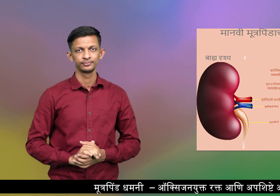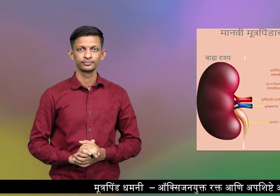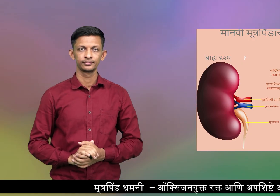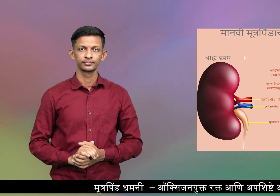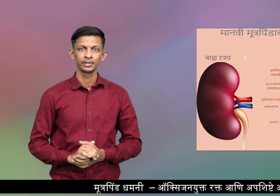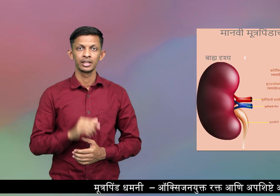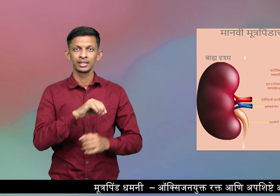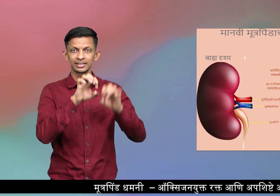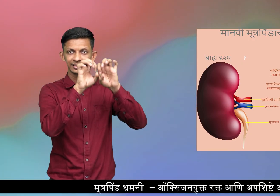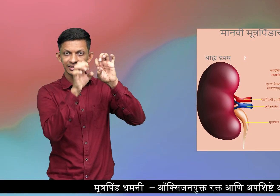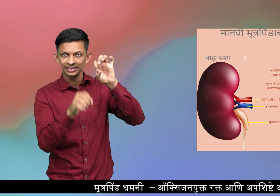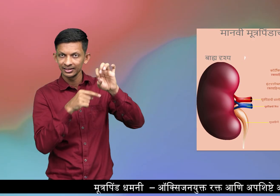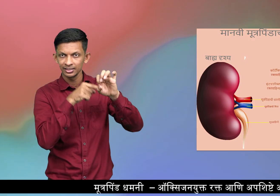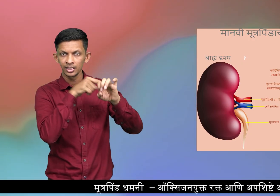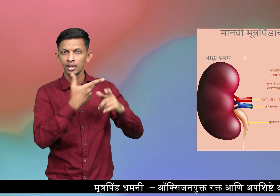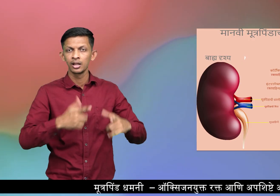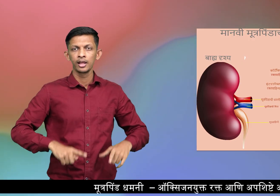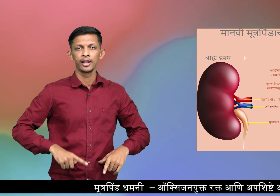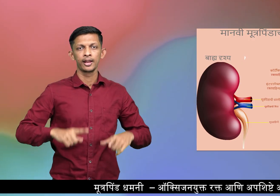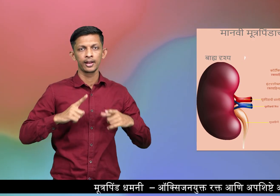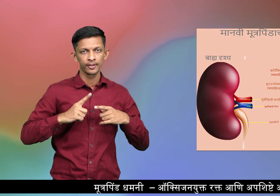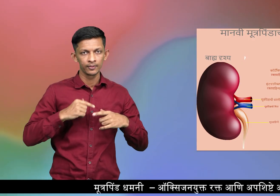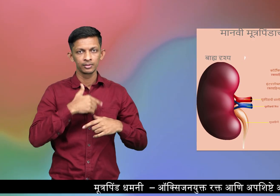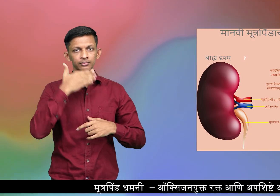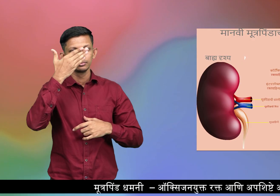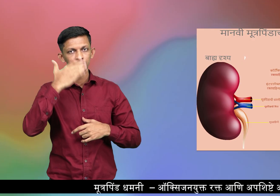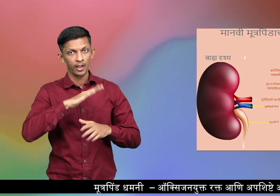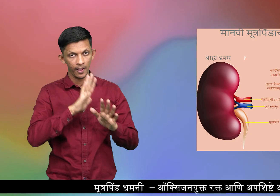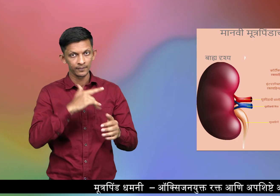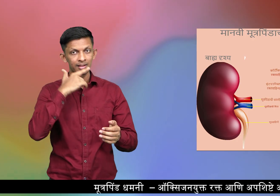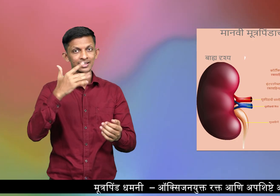मूत्रपिंड धमनी ऑक्सिजनयुक्त रक्त आणि अपशिष्टे आणते.